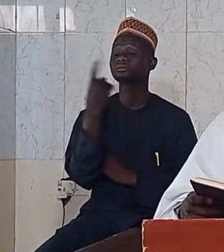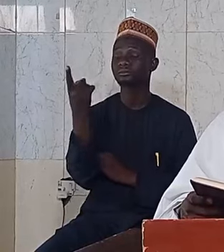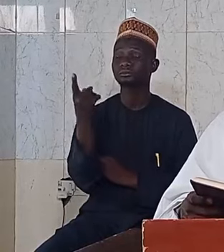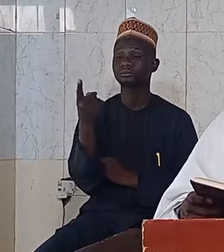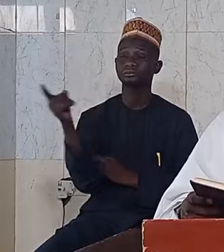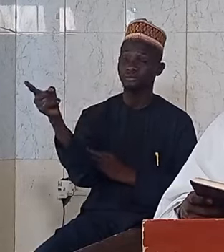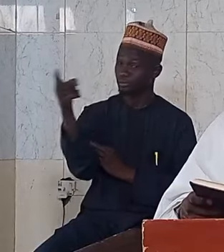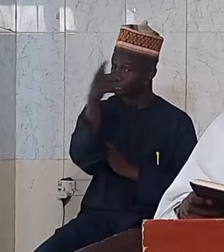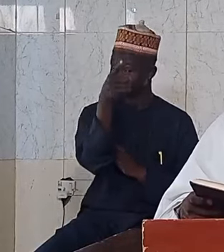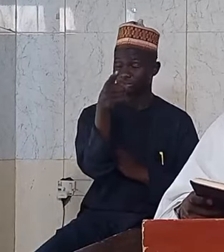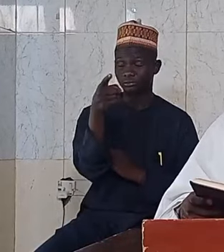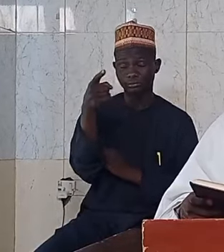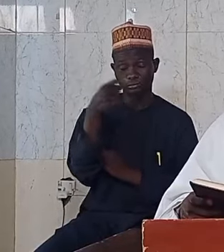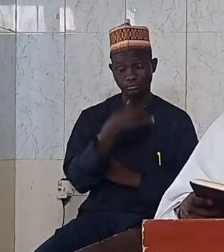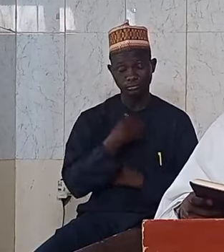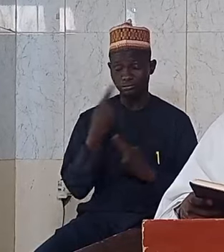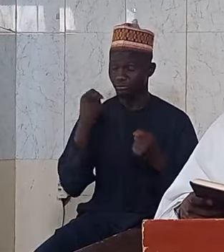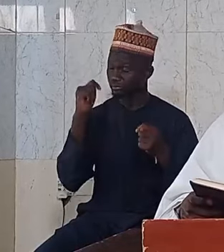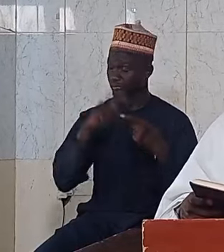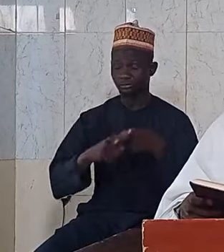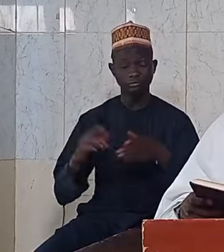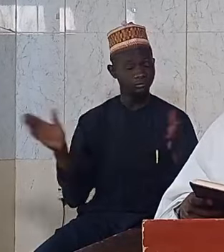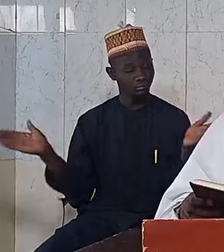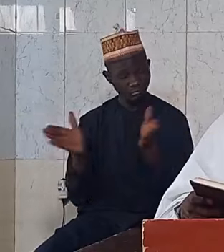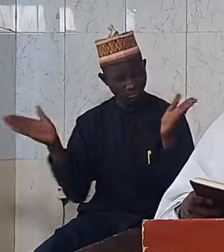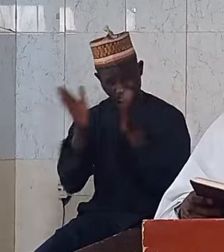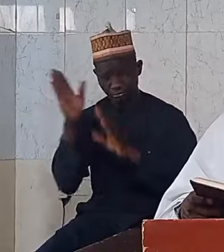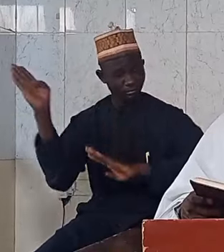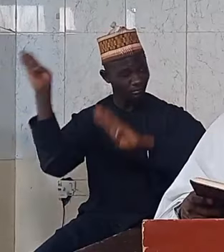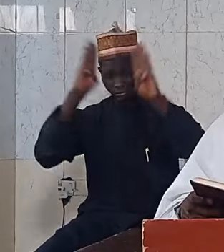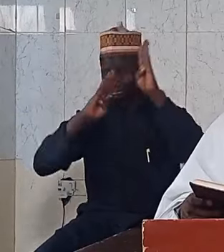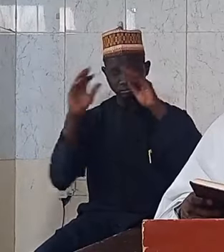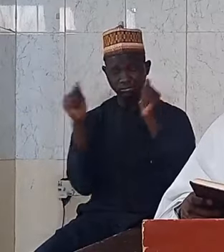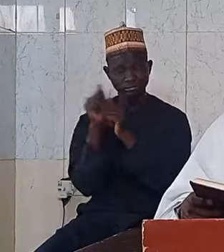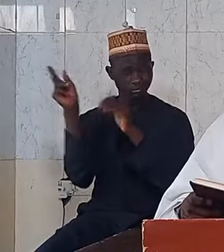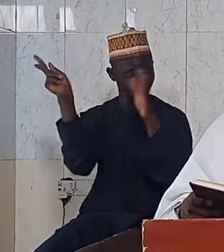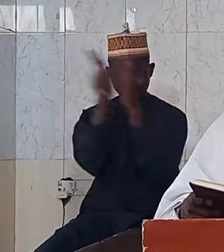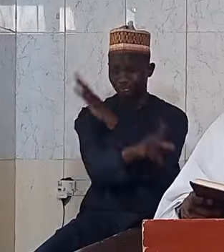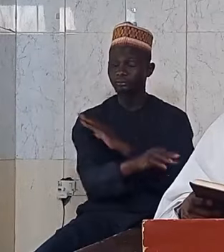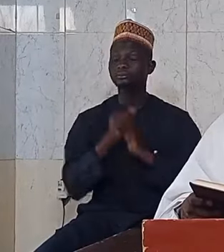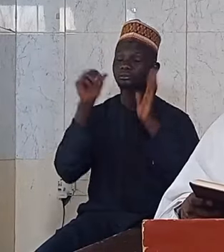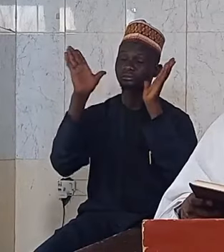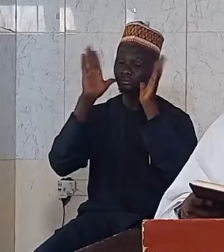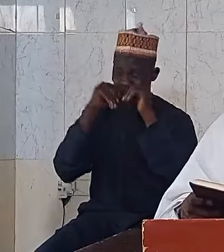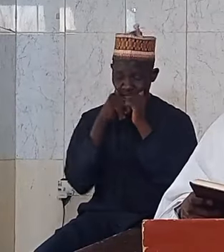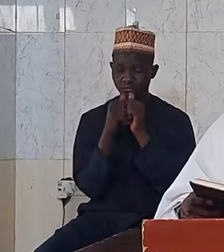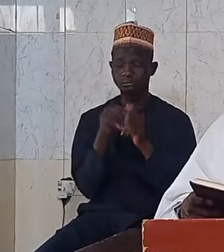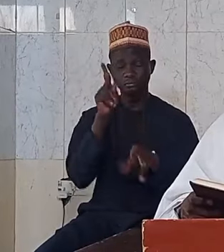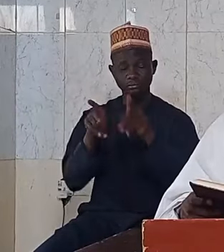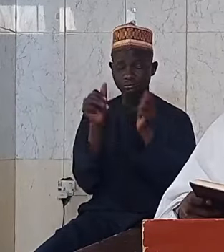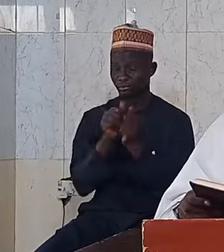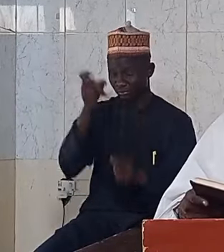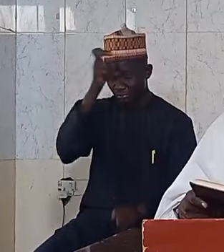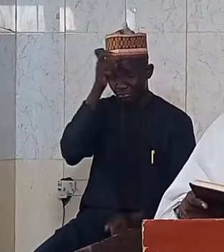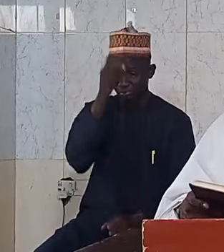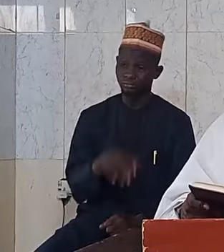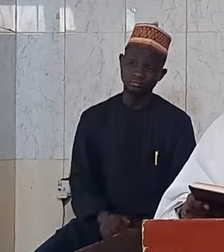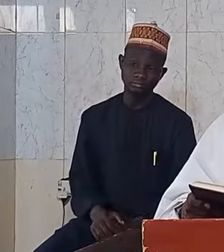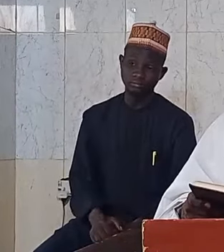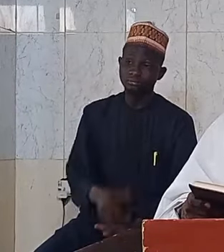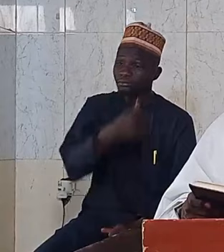faqatilu awliya ash-shaytan kai ku zabura ku yaki majibinta shaydan mutanen shaydan inna